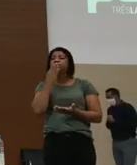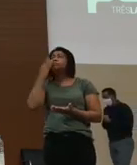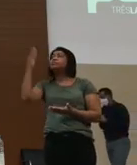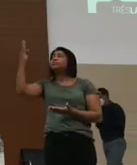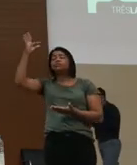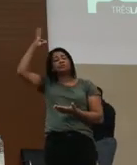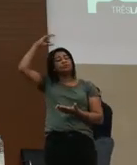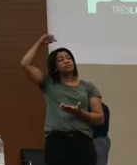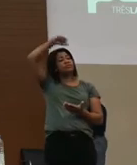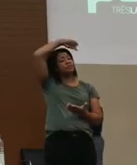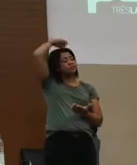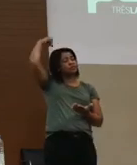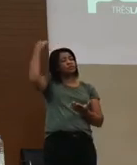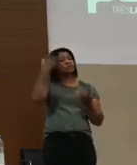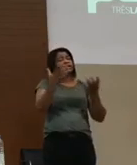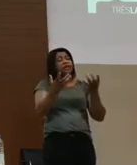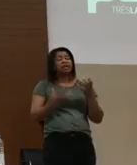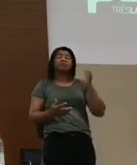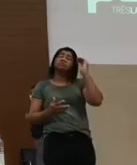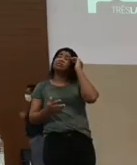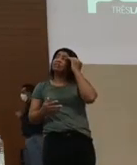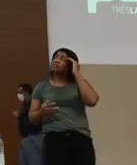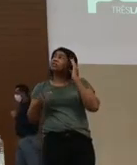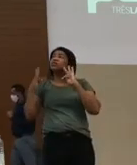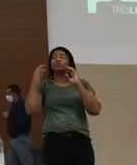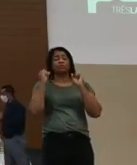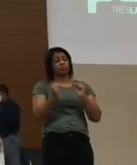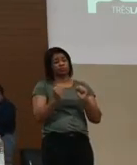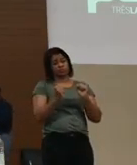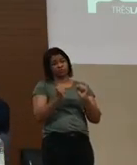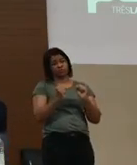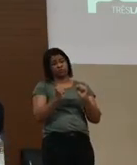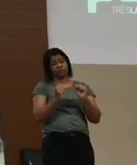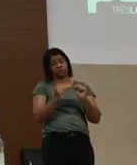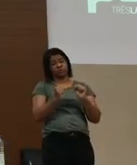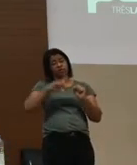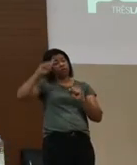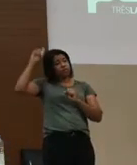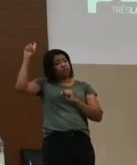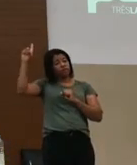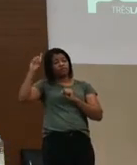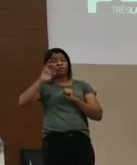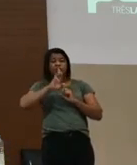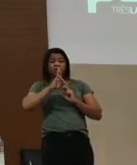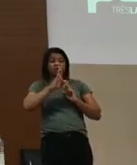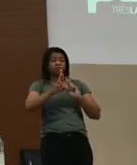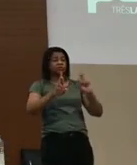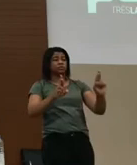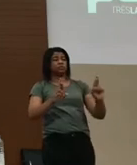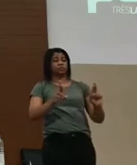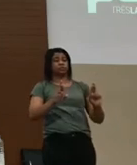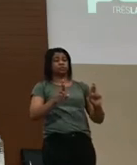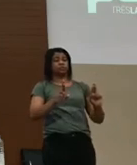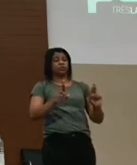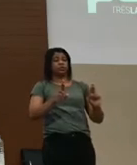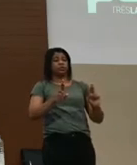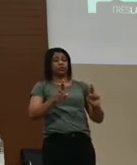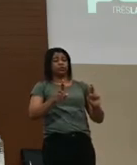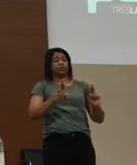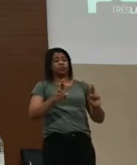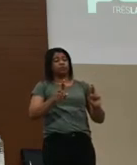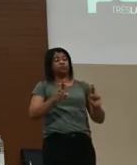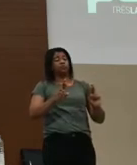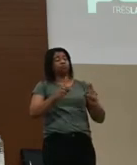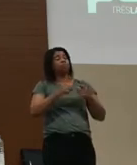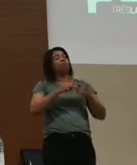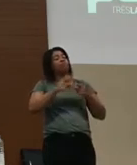de compreender todas as situações, e naquilo que Deus te responder, naquilo que você precisa.